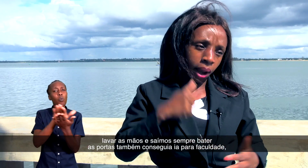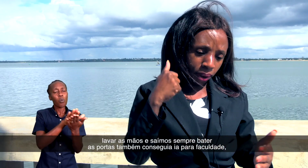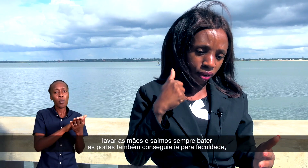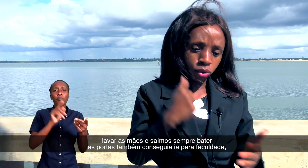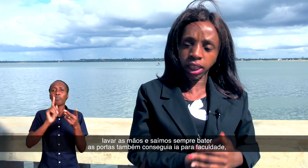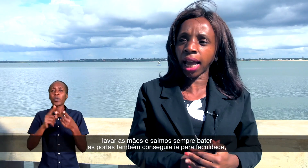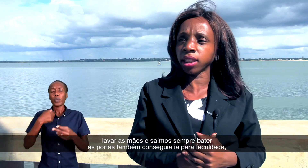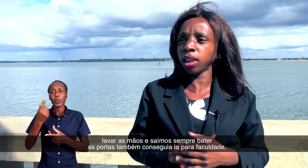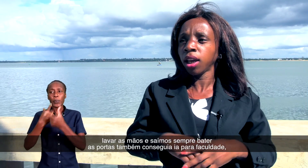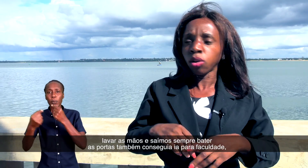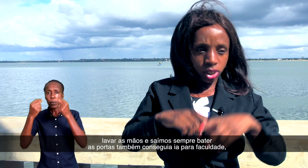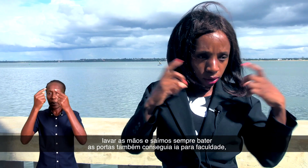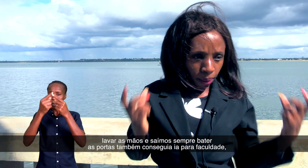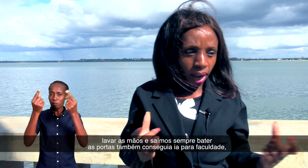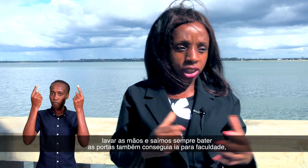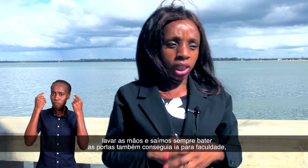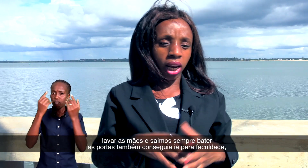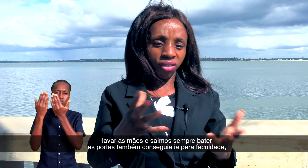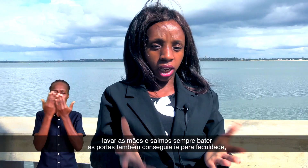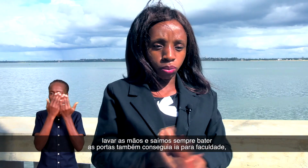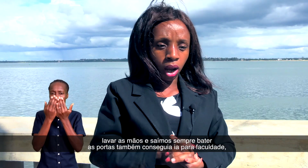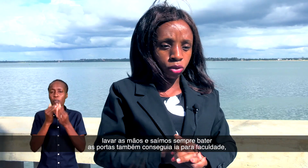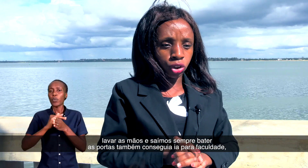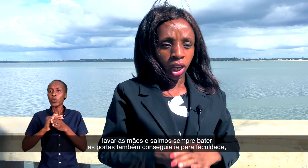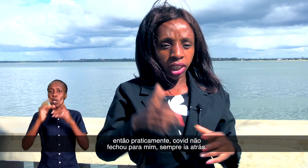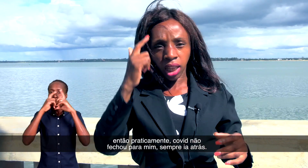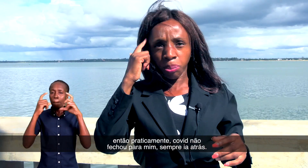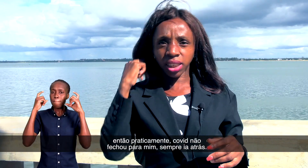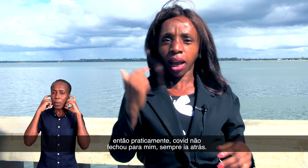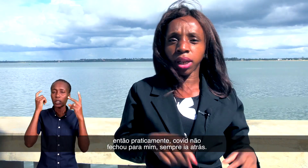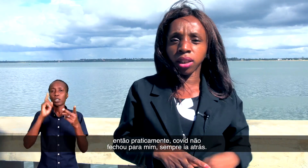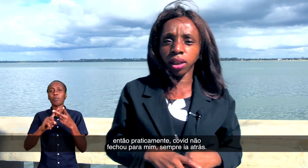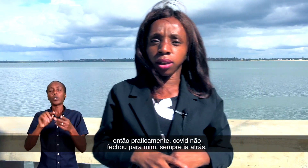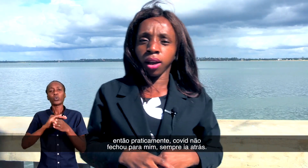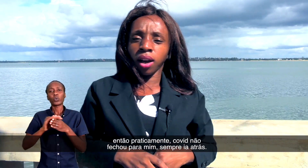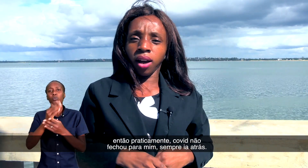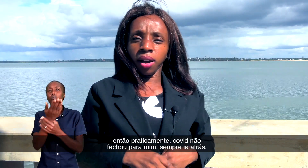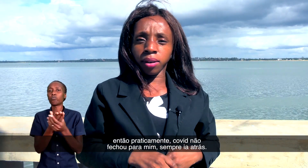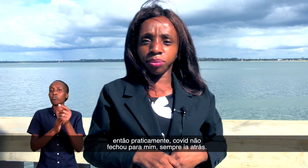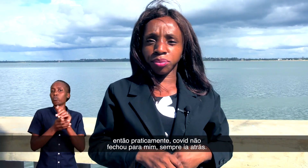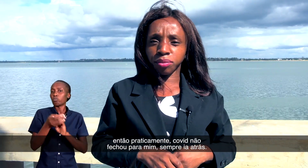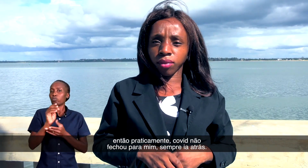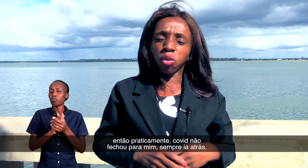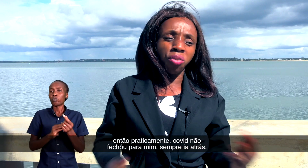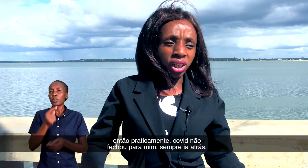ir para a faculdade usando a máscara, lavar as mãos. Então, praticamente, a Covid